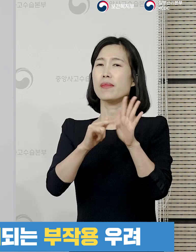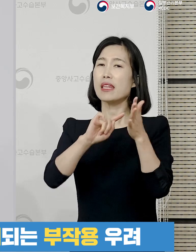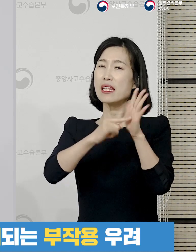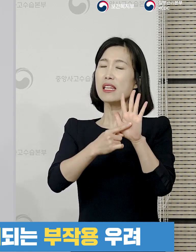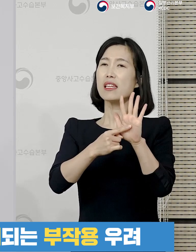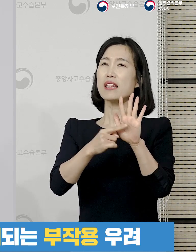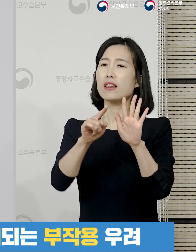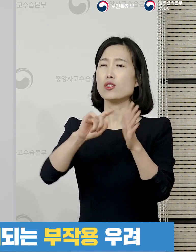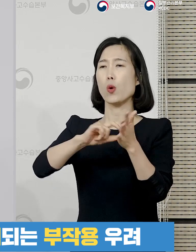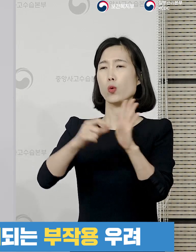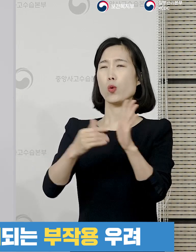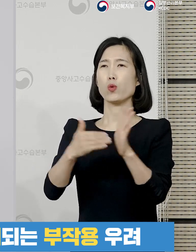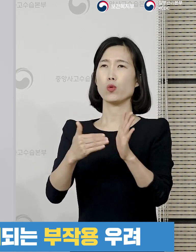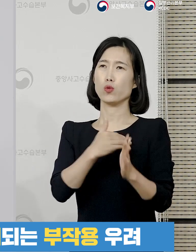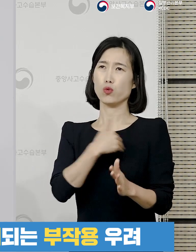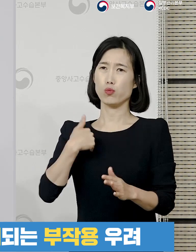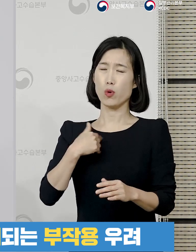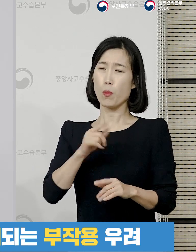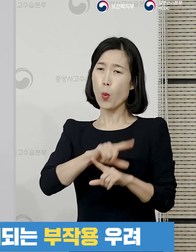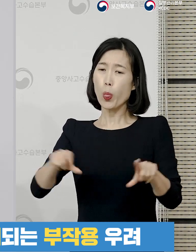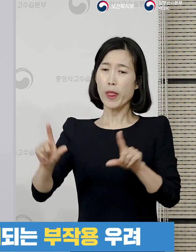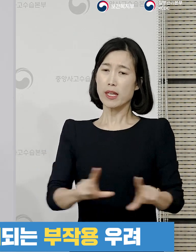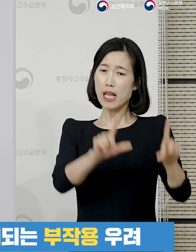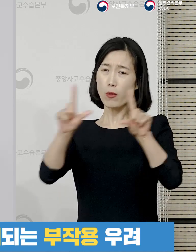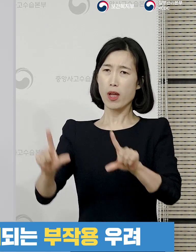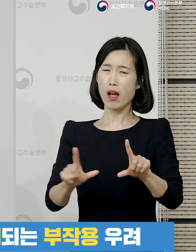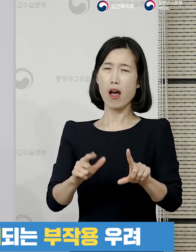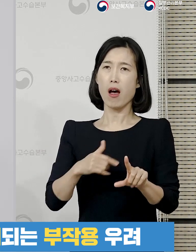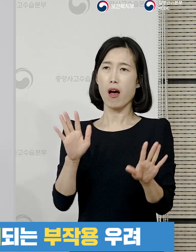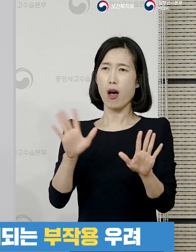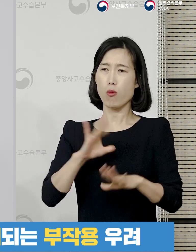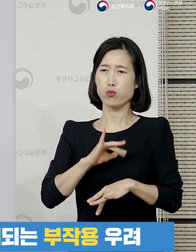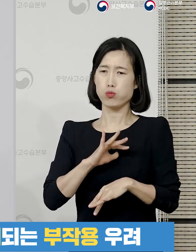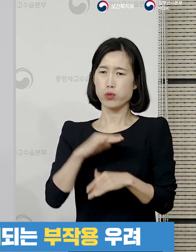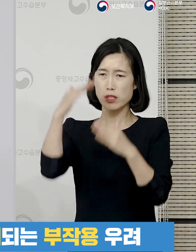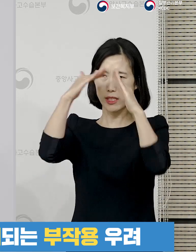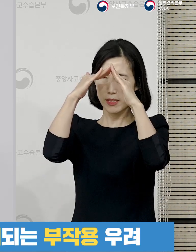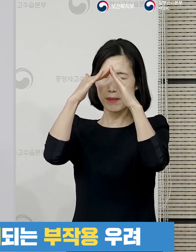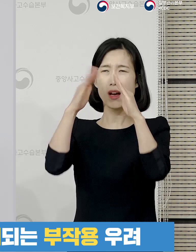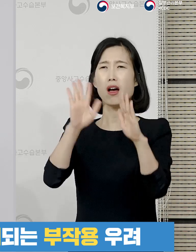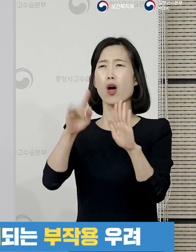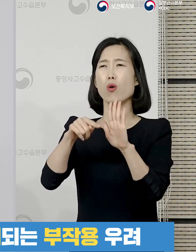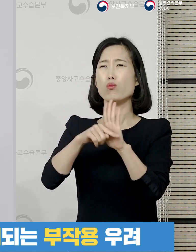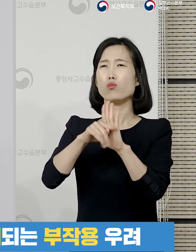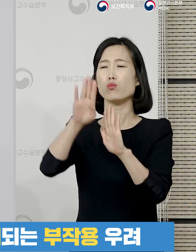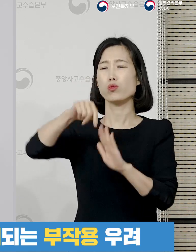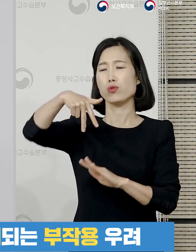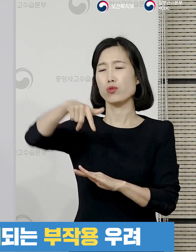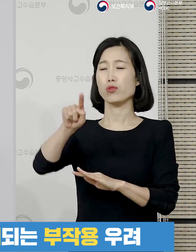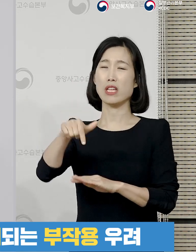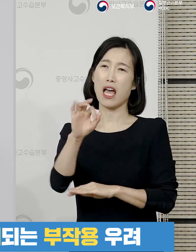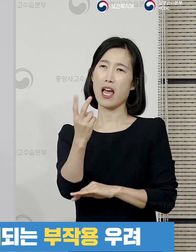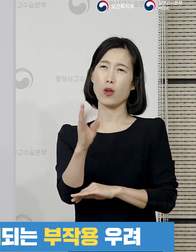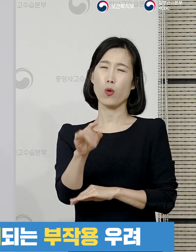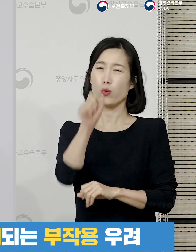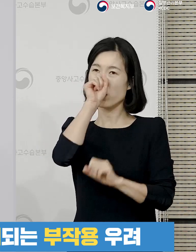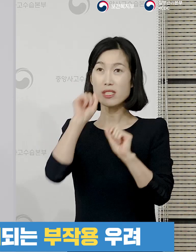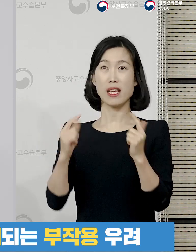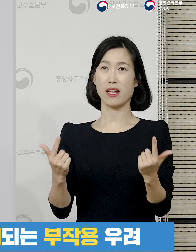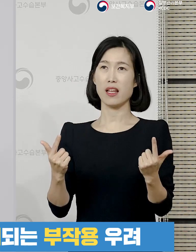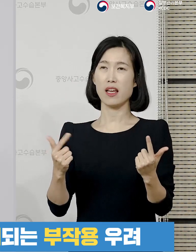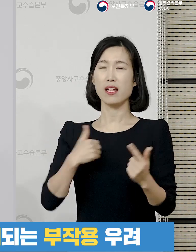제공을 해드리는 것이 필요 이상의 조치로 인해서 일상의 생활이 과도하게 저해되는 이러한